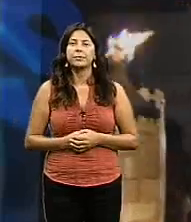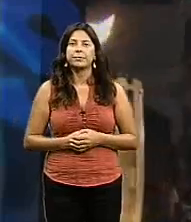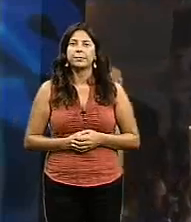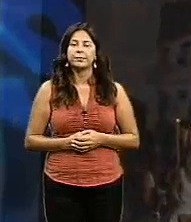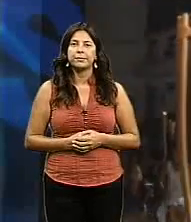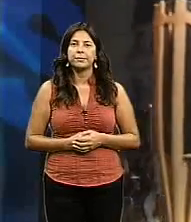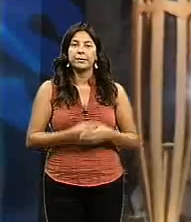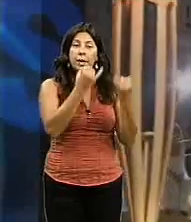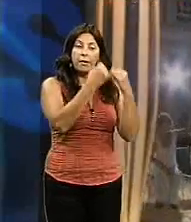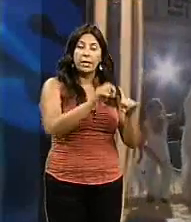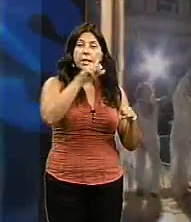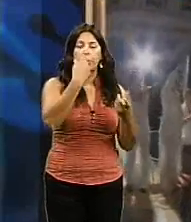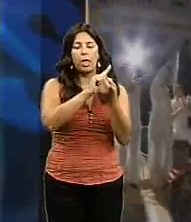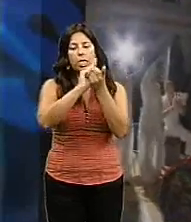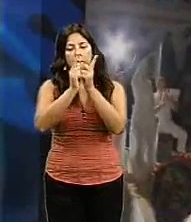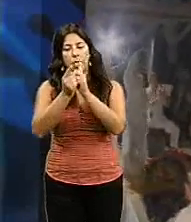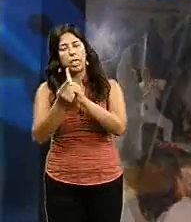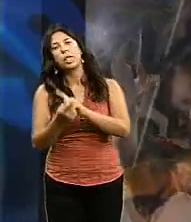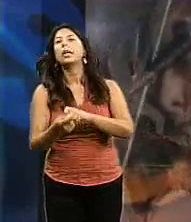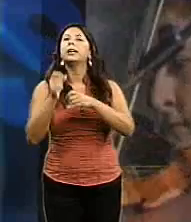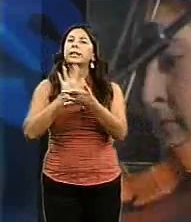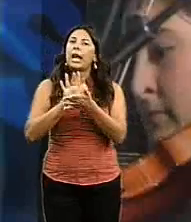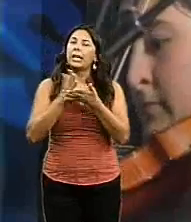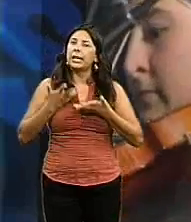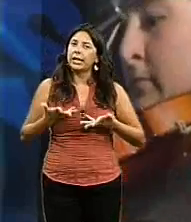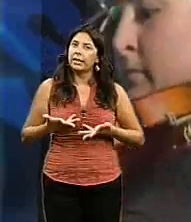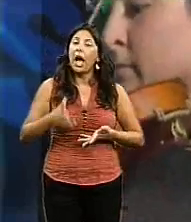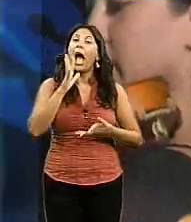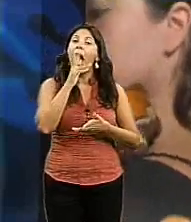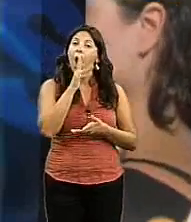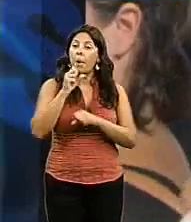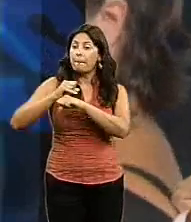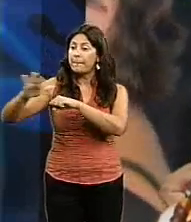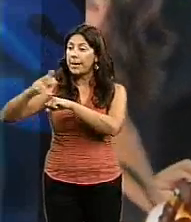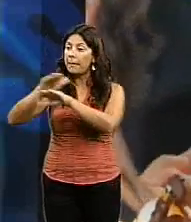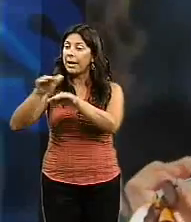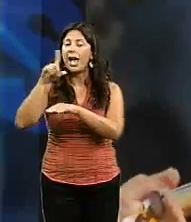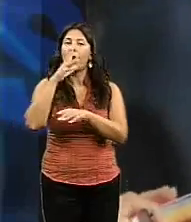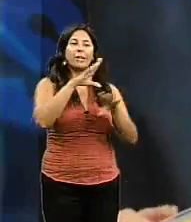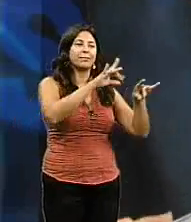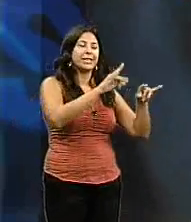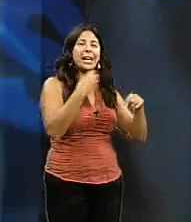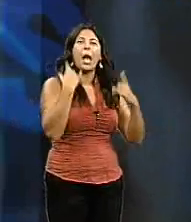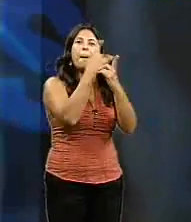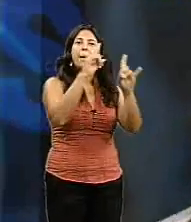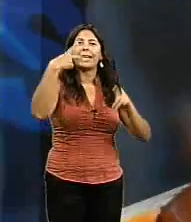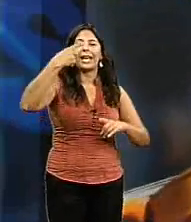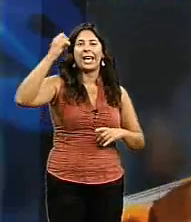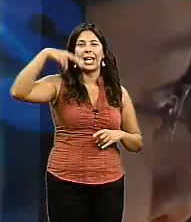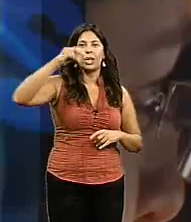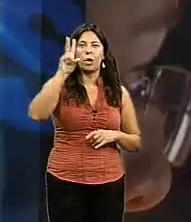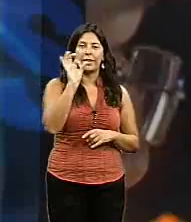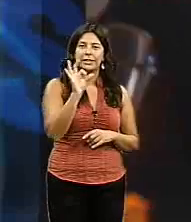Y de la fiesta a la tranquilidad del mar a la tierra, el Parque Génovés se convertía en el escenario improvisado de diversos espectáculos.